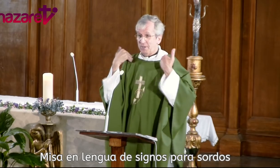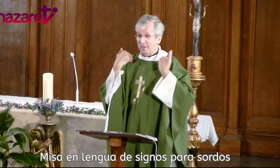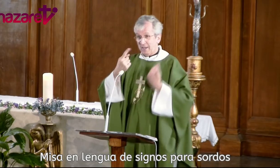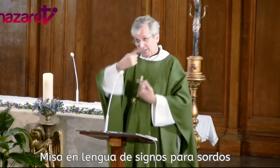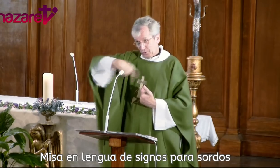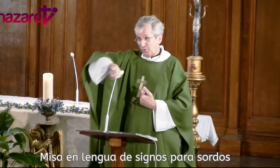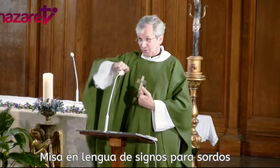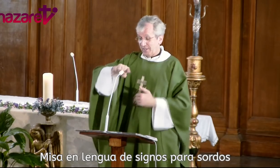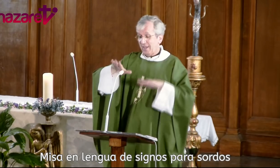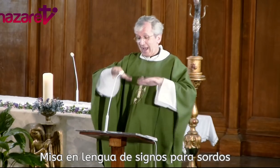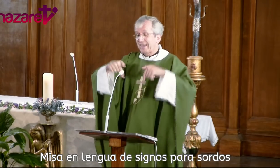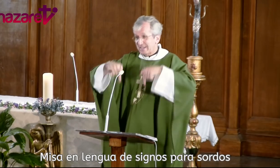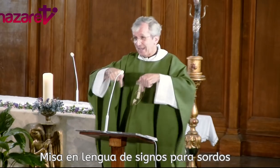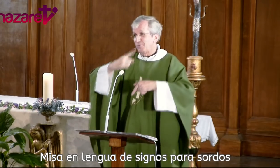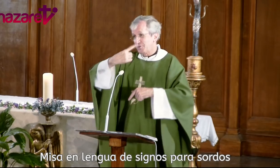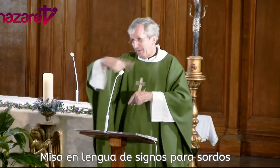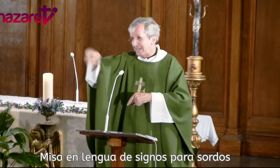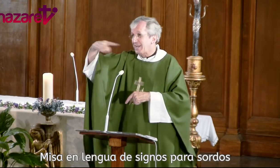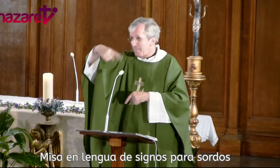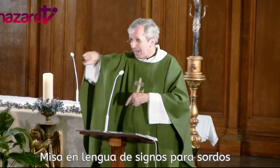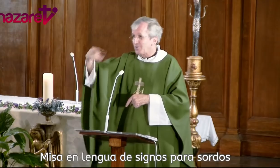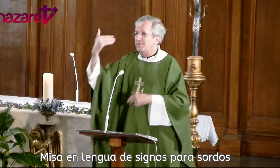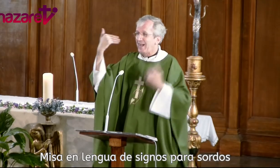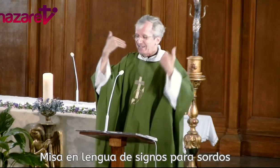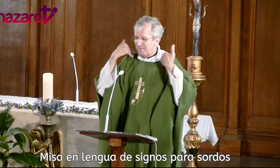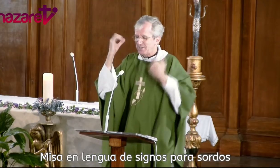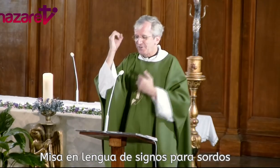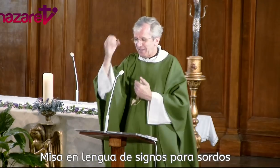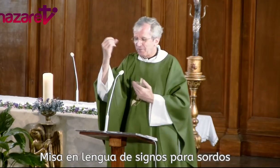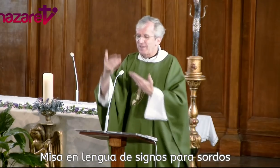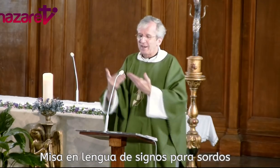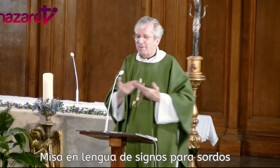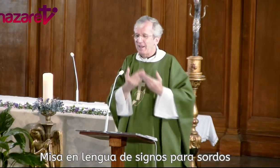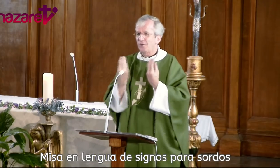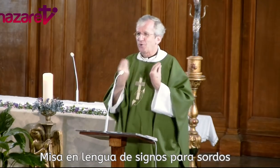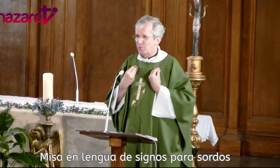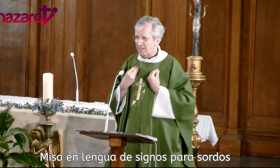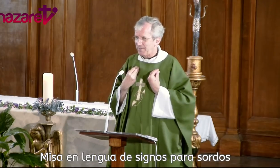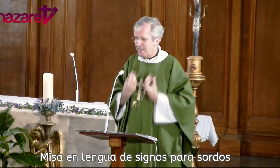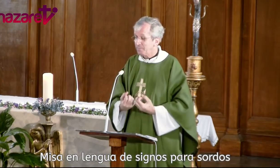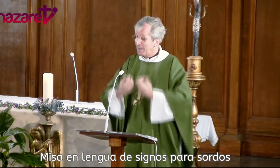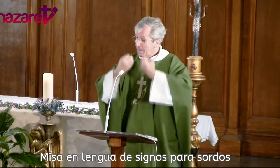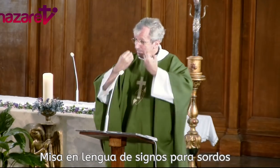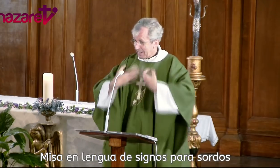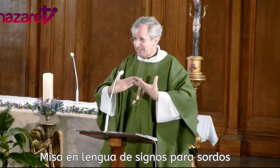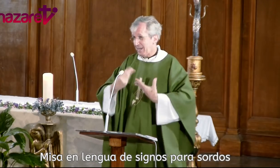responsabilidad de todos, ¿eh? Aquí estamos para ser enviados a esa misión de anunciar el Evangelio con nuestra vida. Para ser